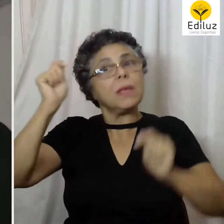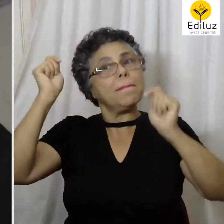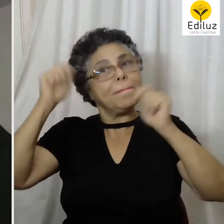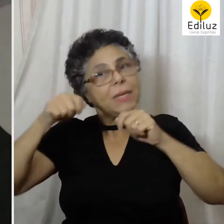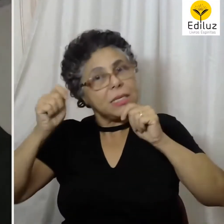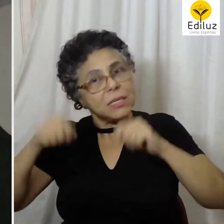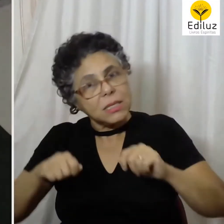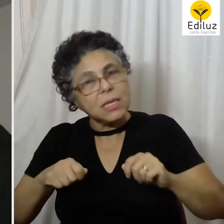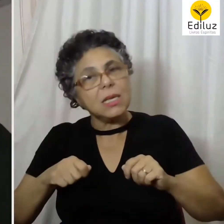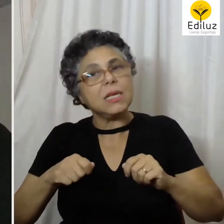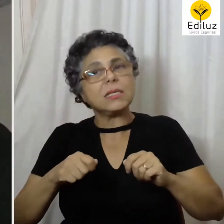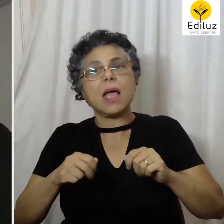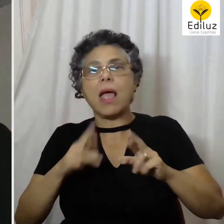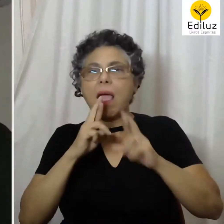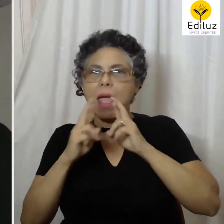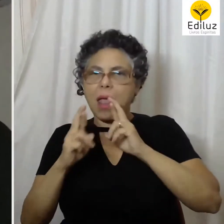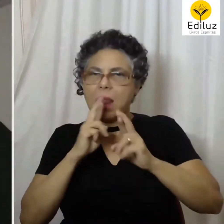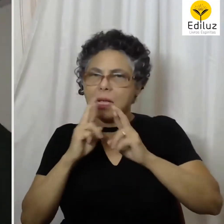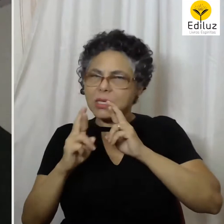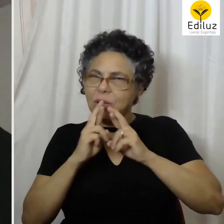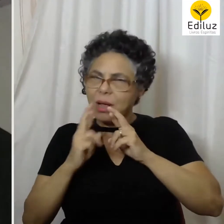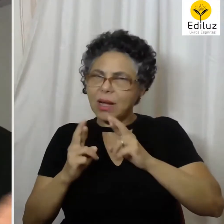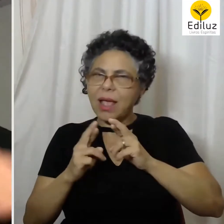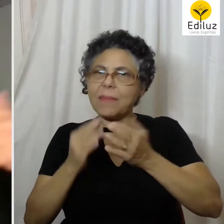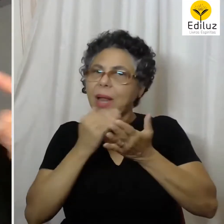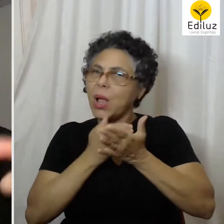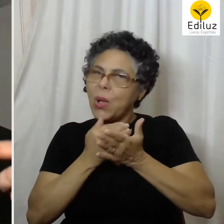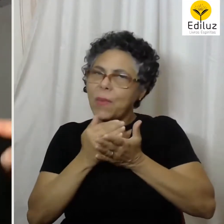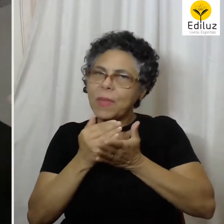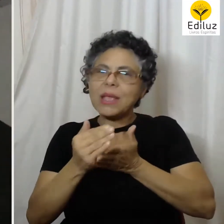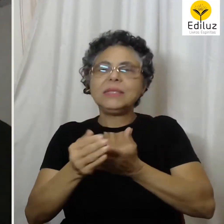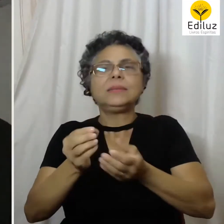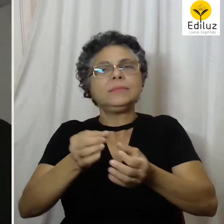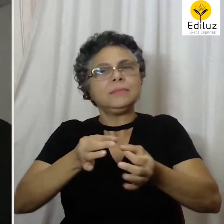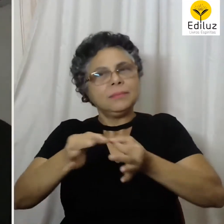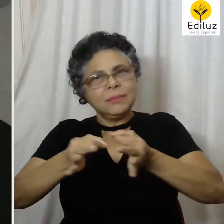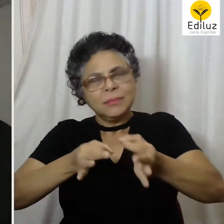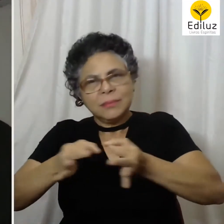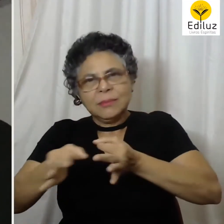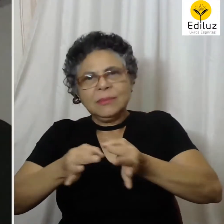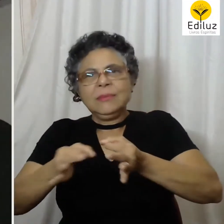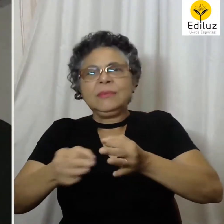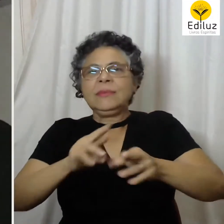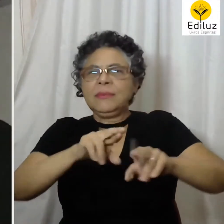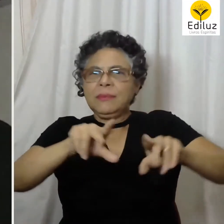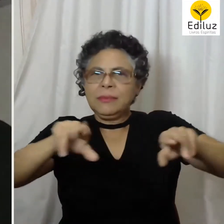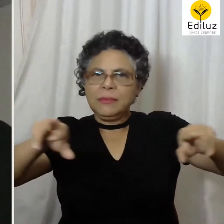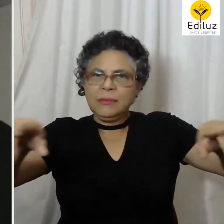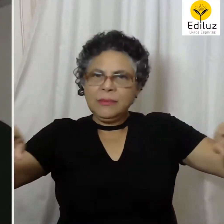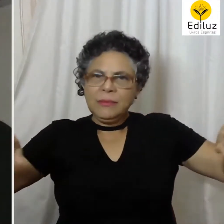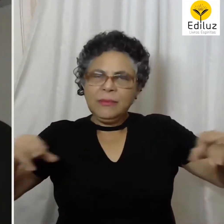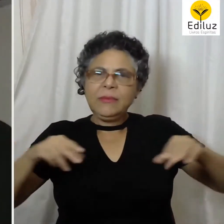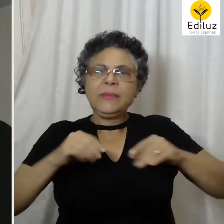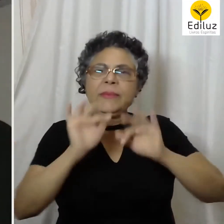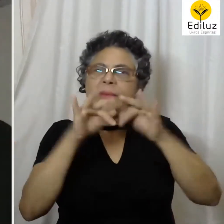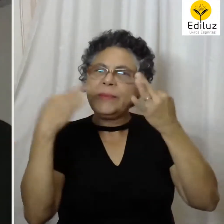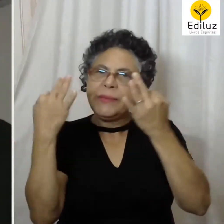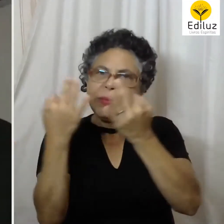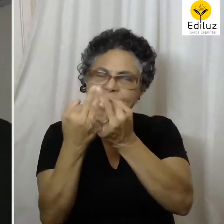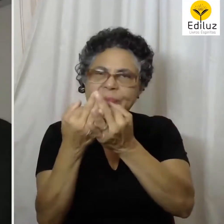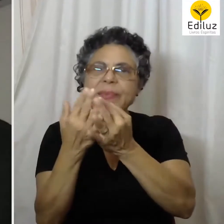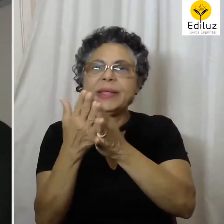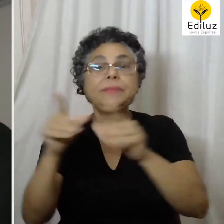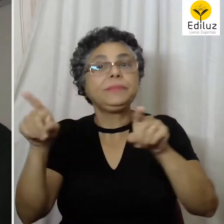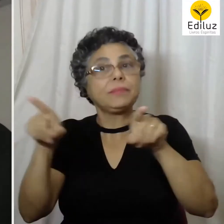período encarnatório para bem do seu processo ou para bem do processo dos demais membros da família ou